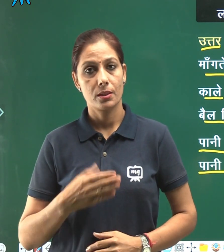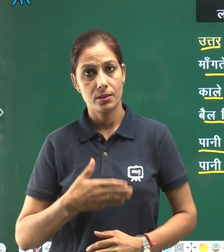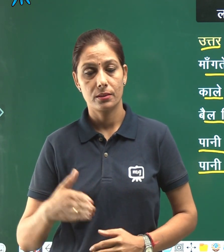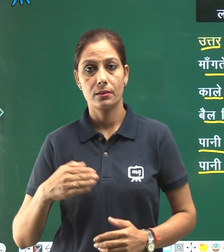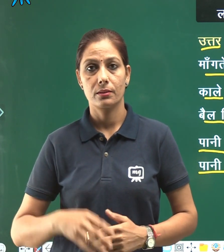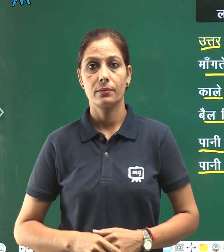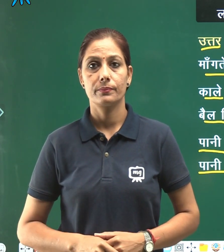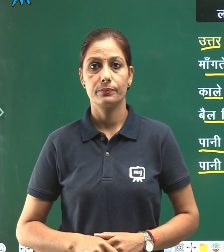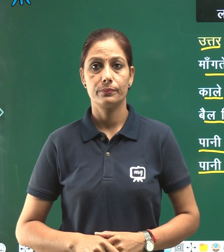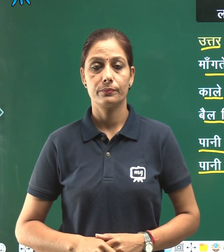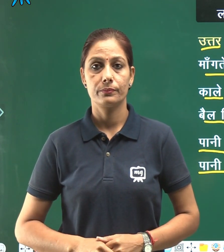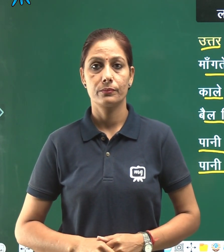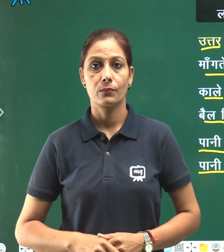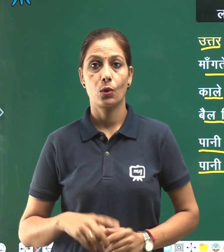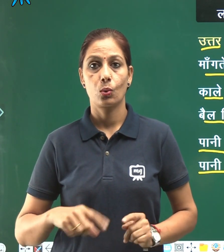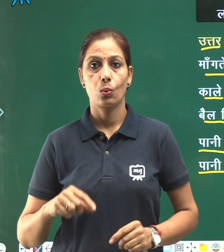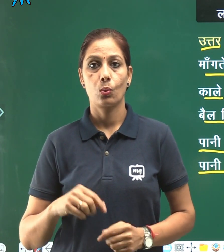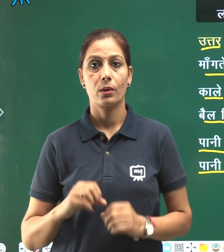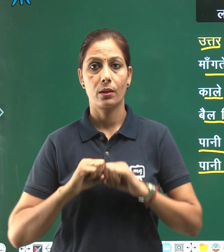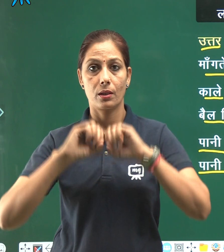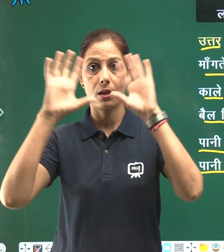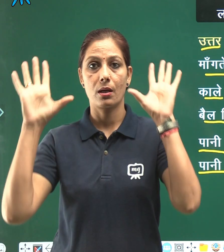जाती थी तो यह नारा